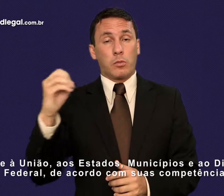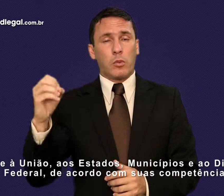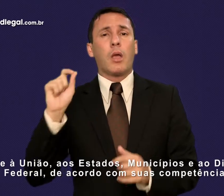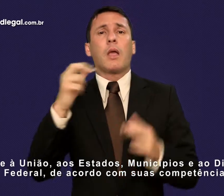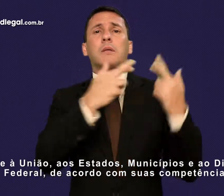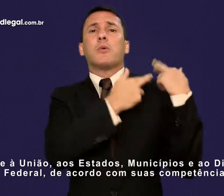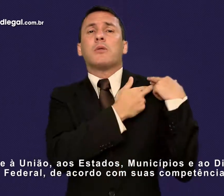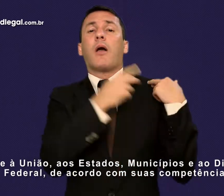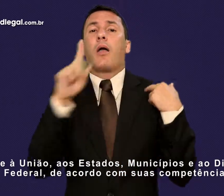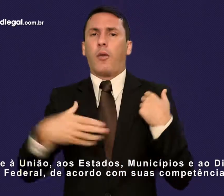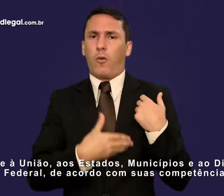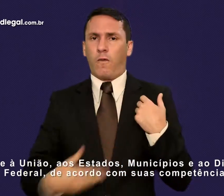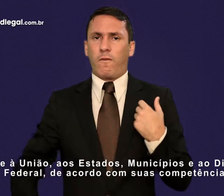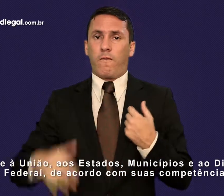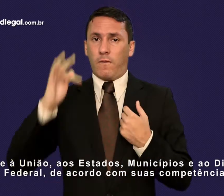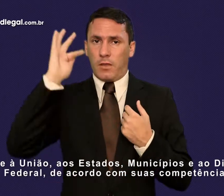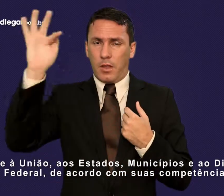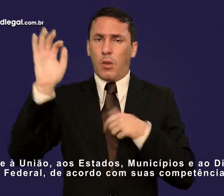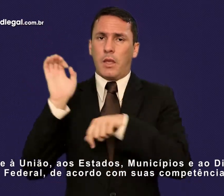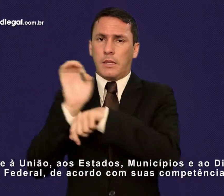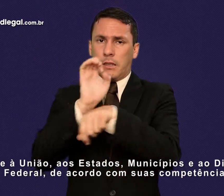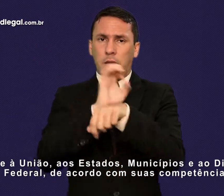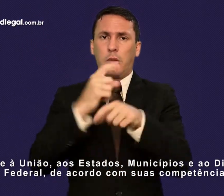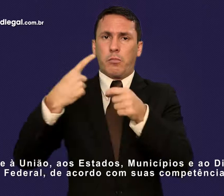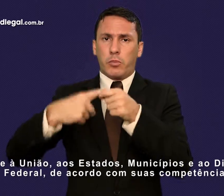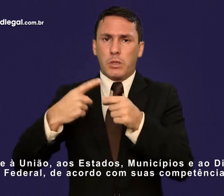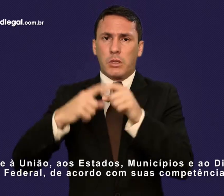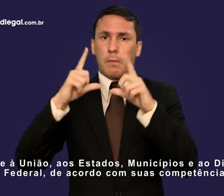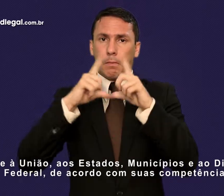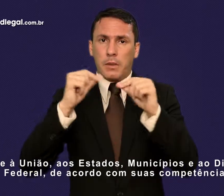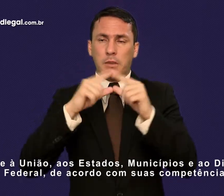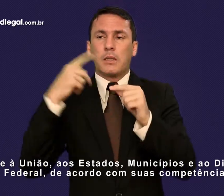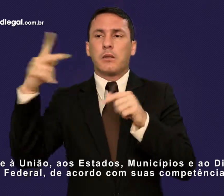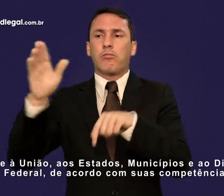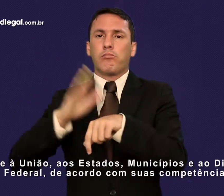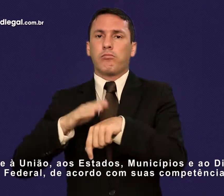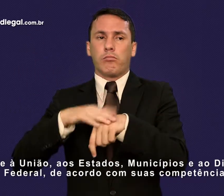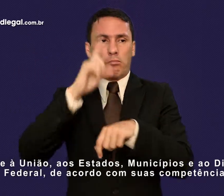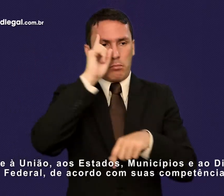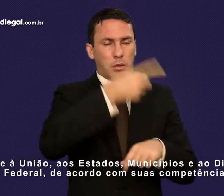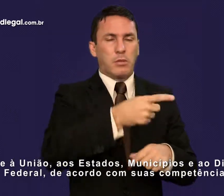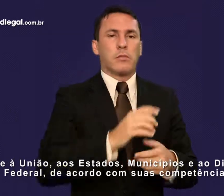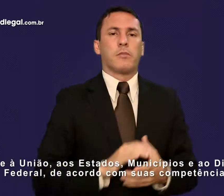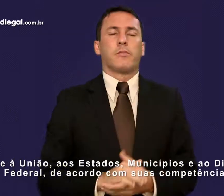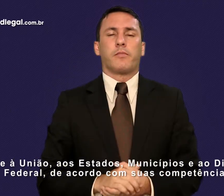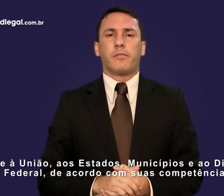União, aos Estados, municípios e ao Distrito Federal, de acordo com suas competências.